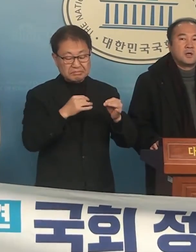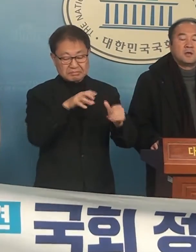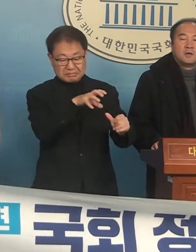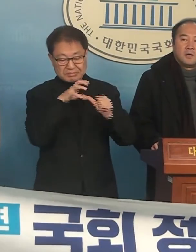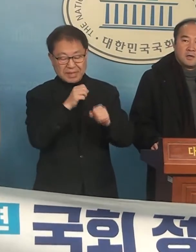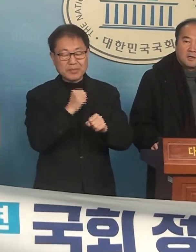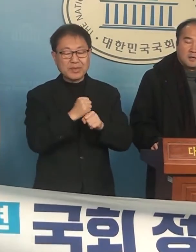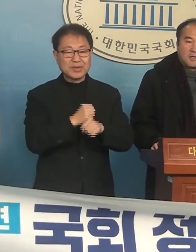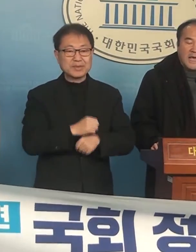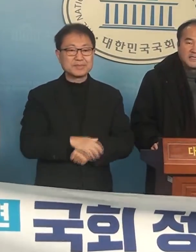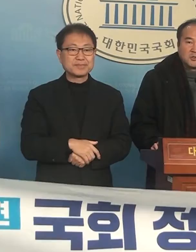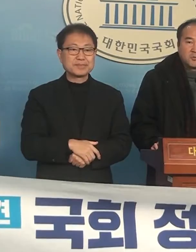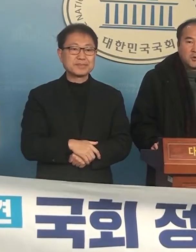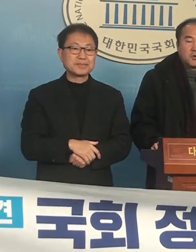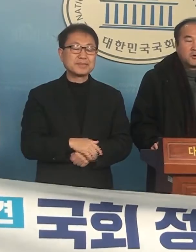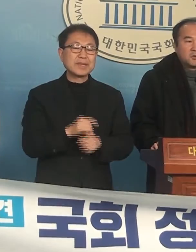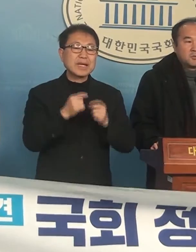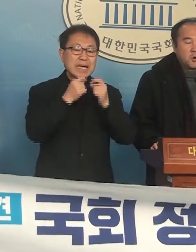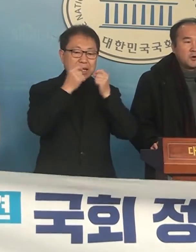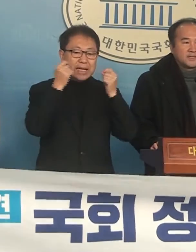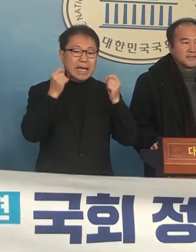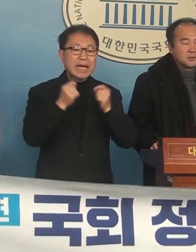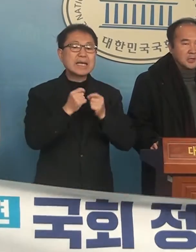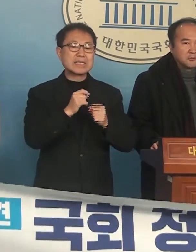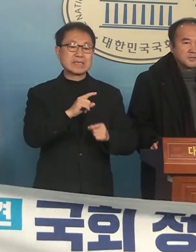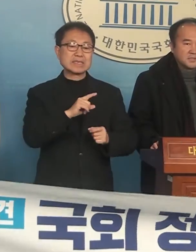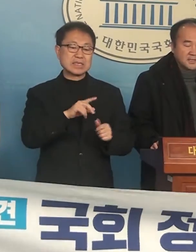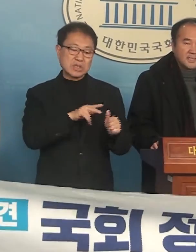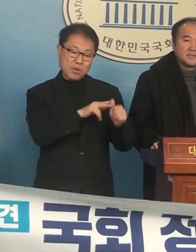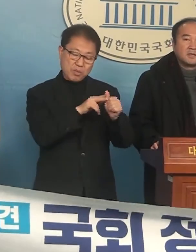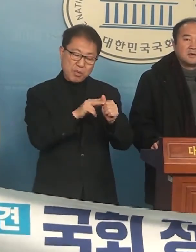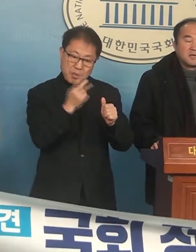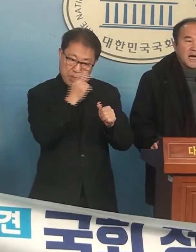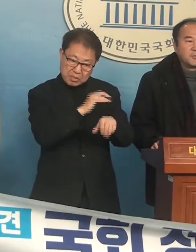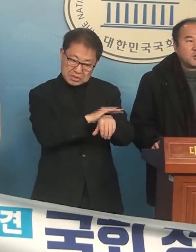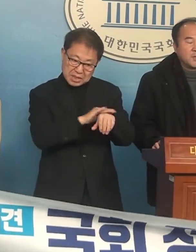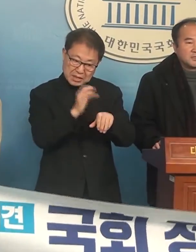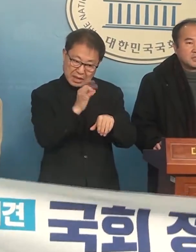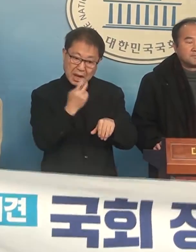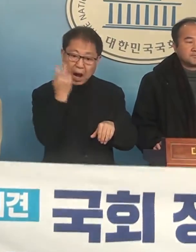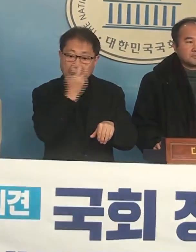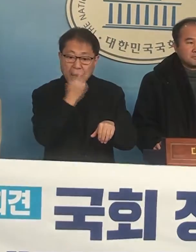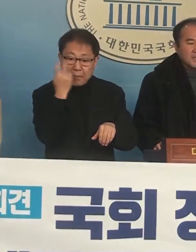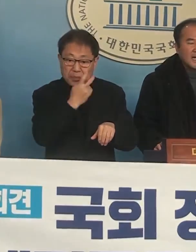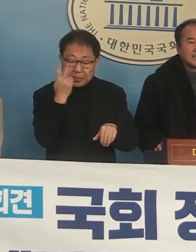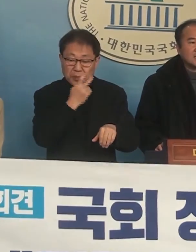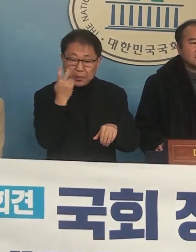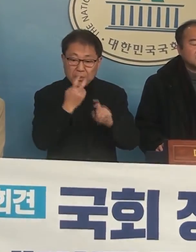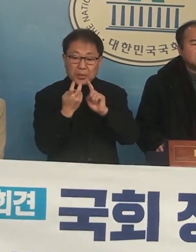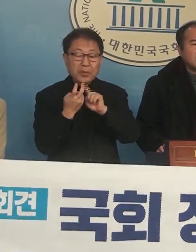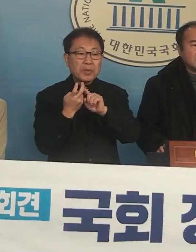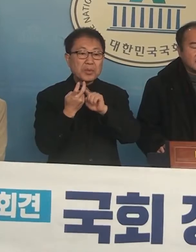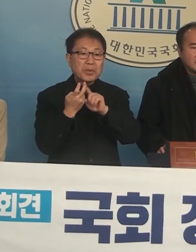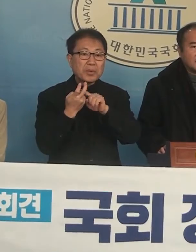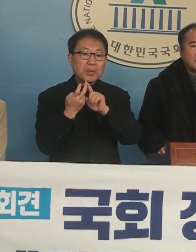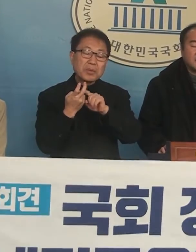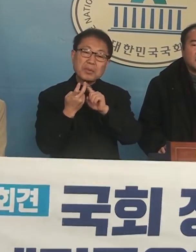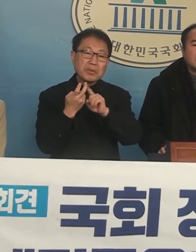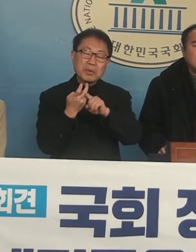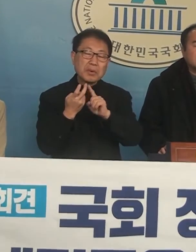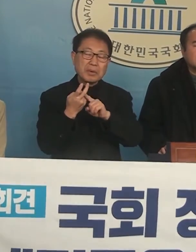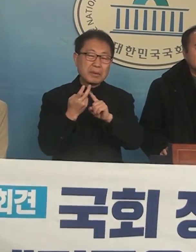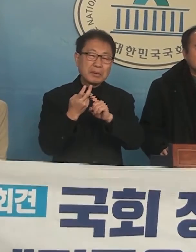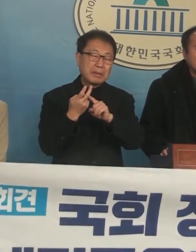하면서도 이런 개인정보 보호가 제대로 되고 있는지에 대한 그런 감독마저 가장